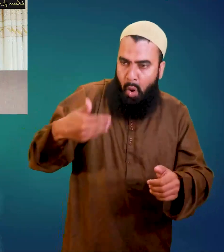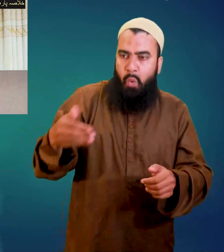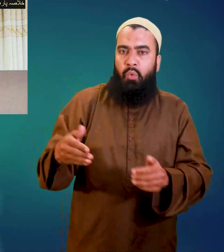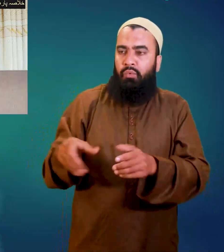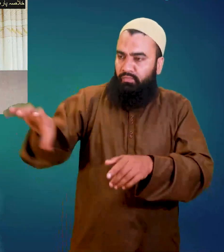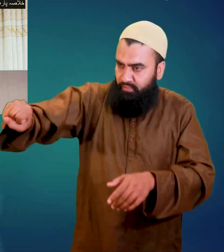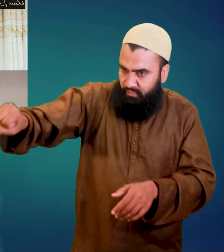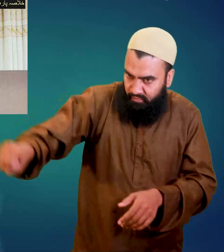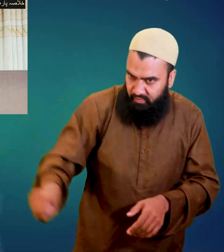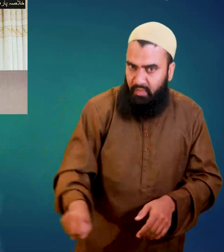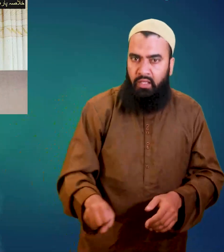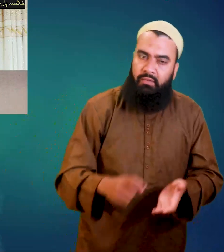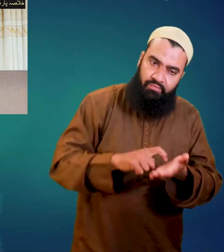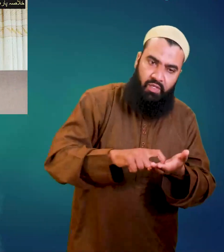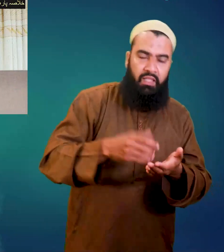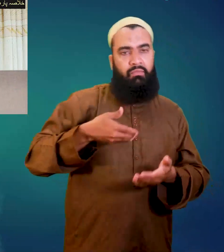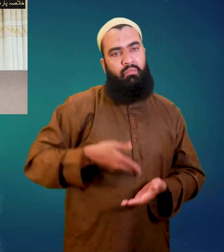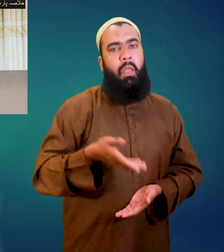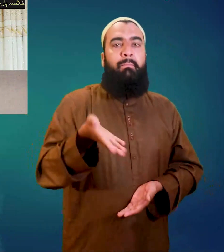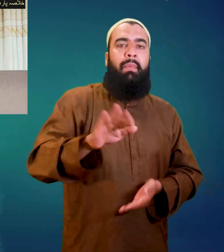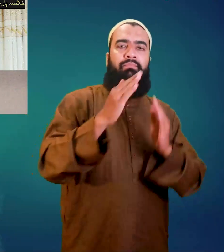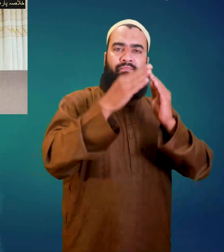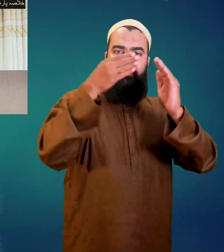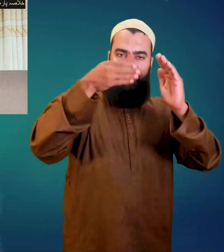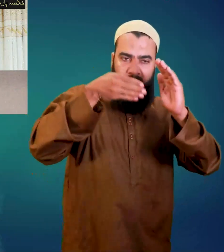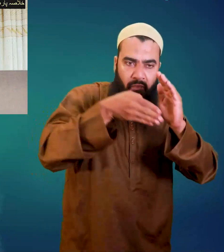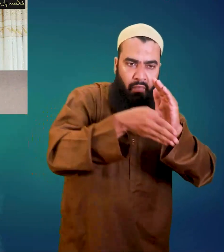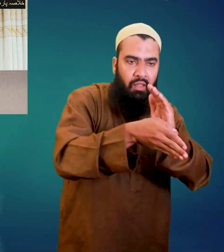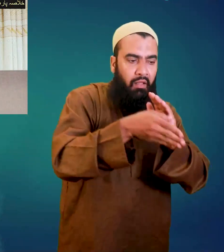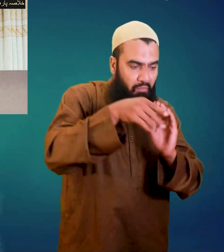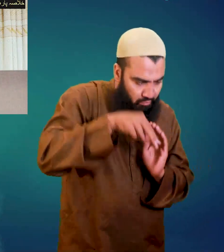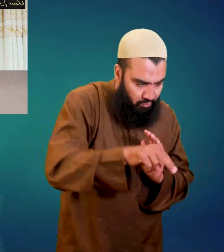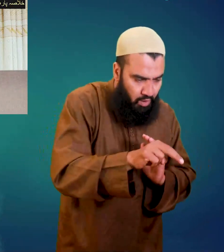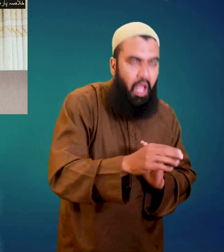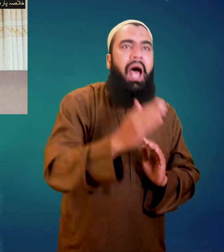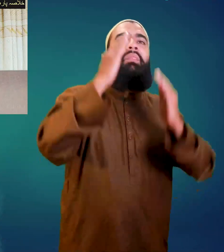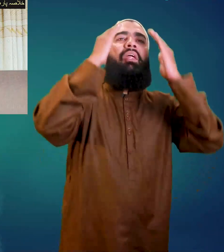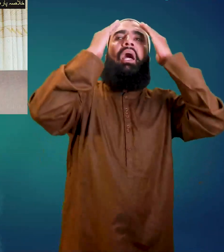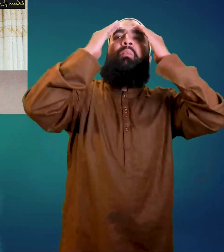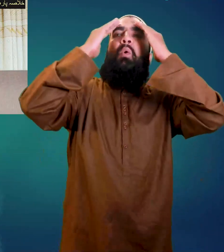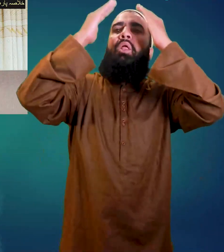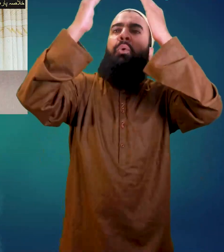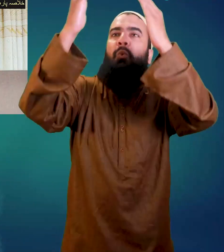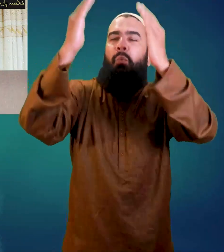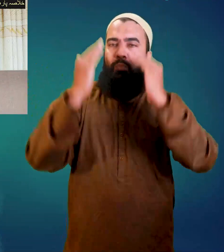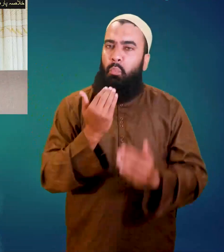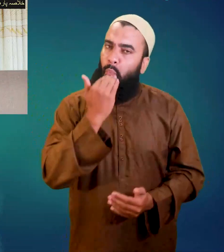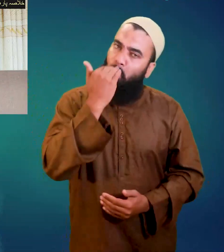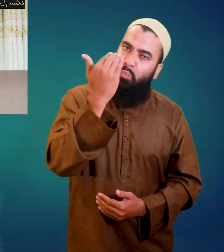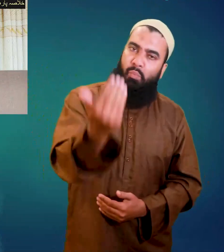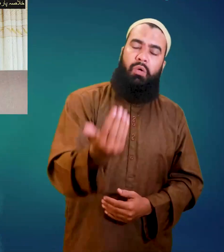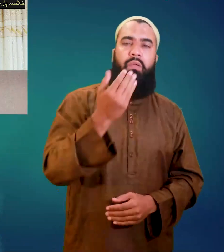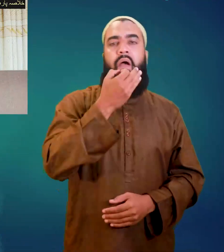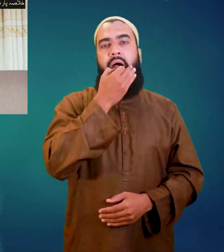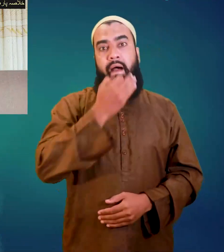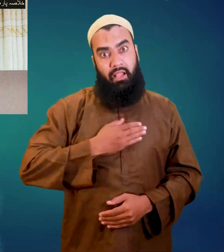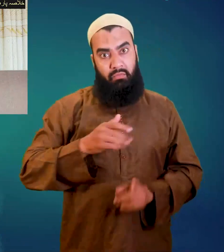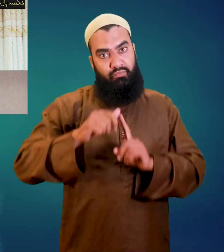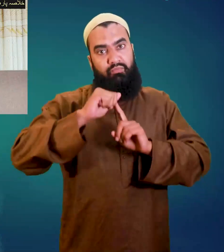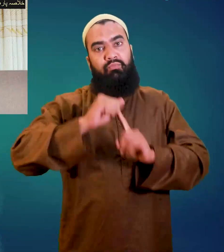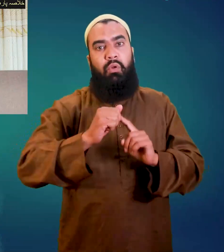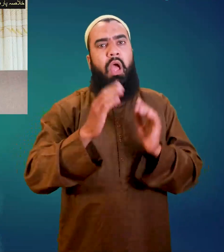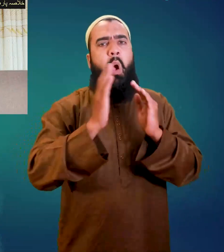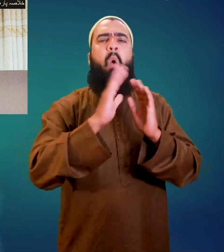یہ آداب میں سے ہے کہ کسی کے گھر میں داخل ہوا جائے تو ان آداب کو ملحوظ رکھا جائے اور ان آداب